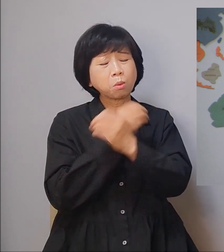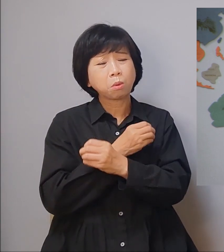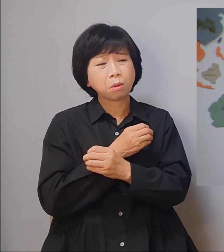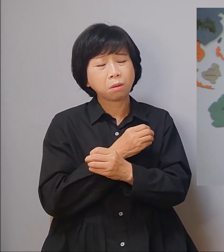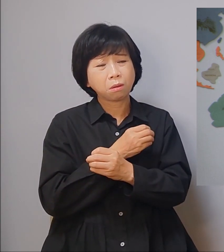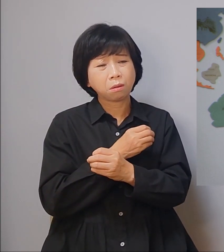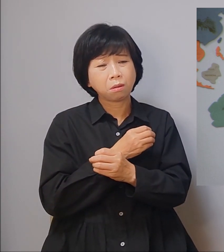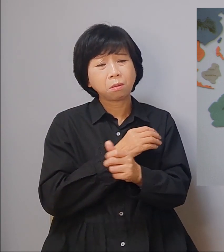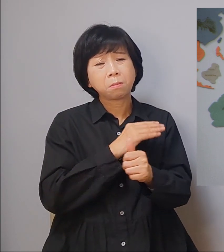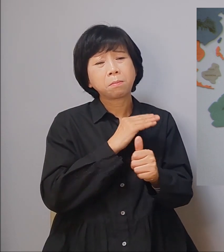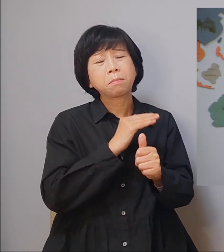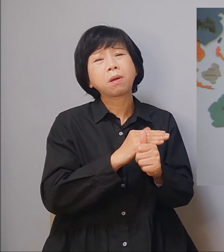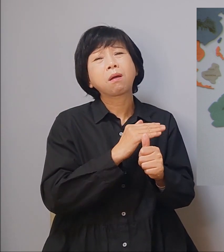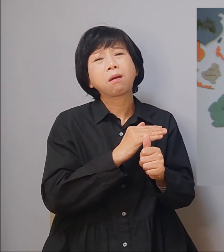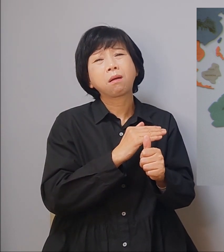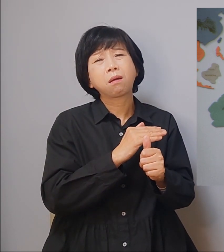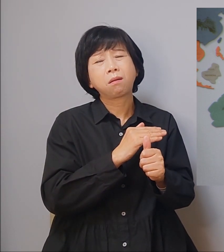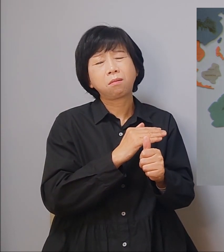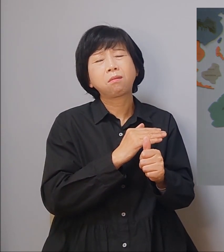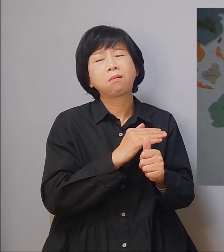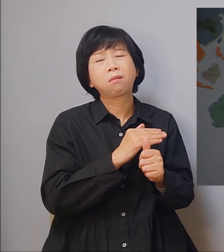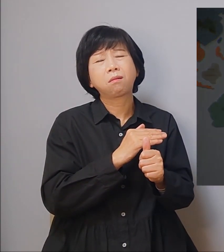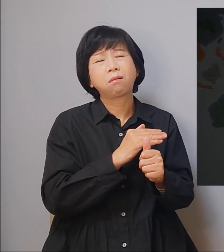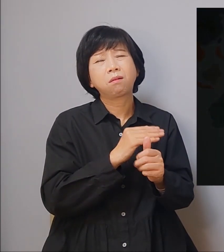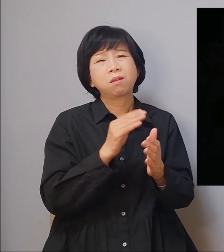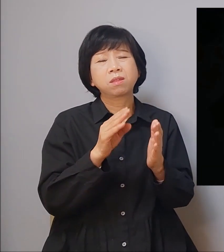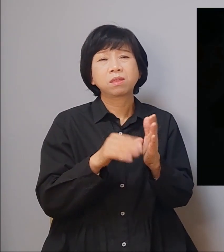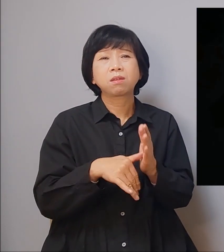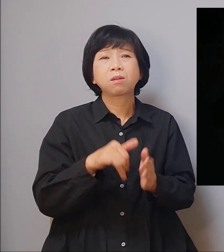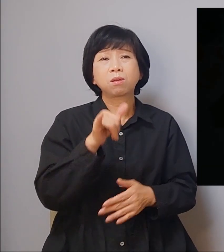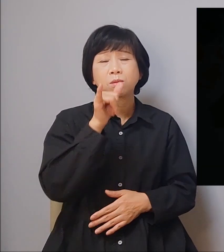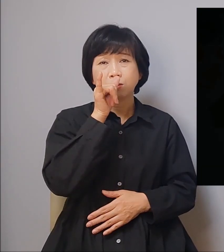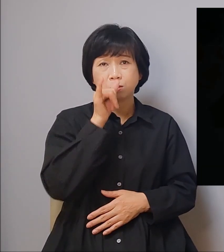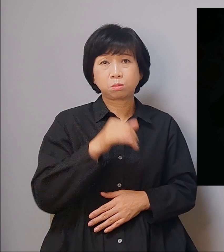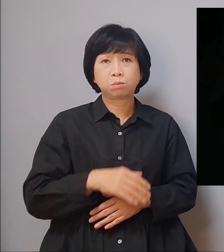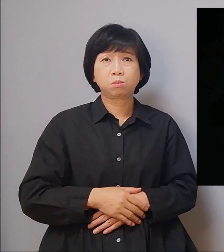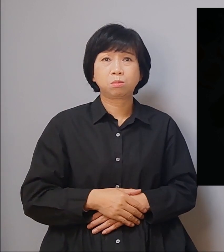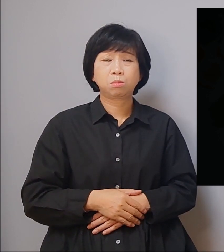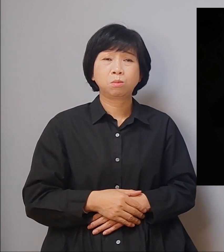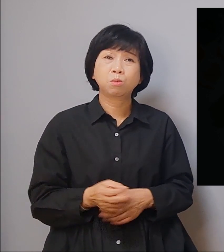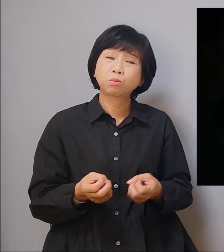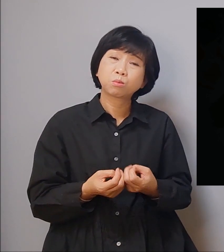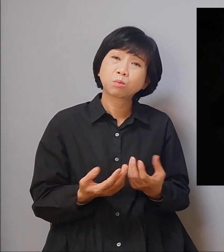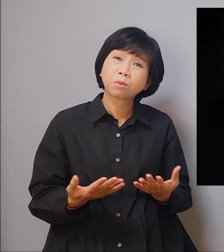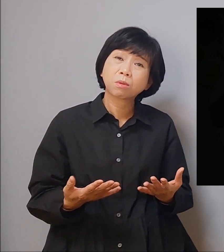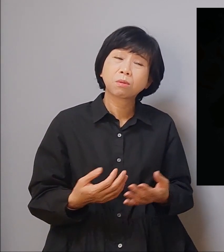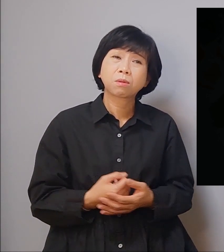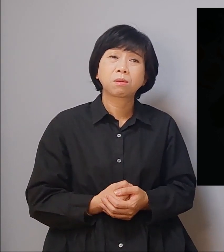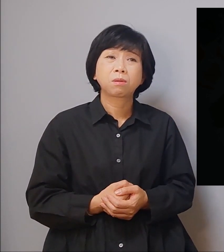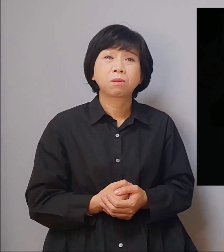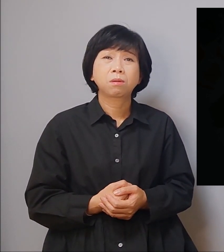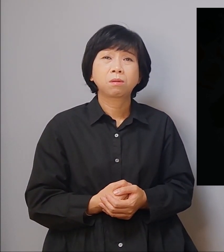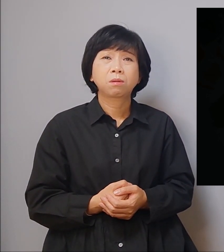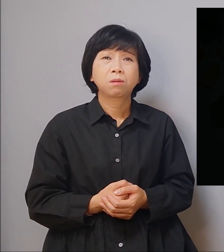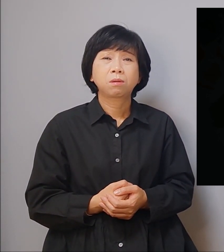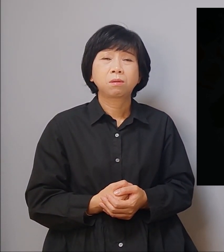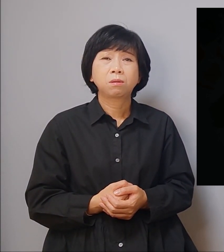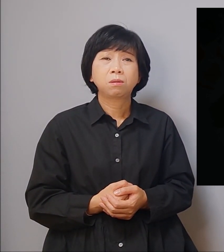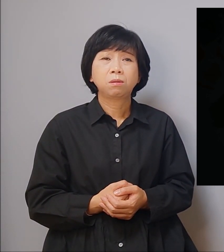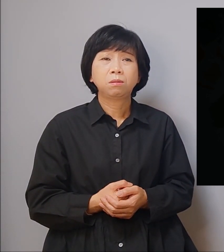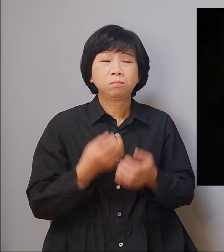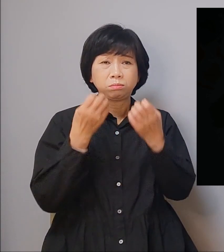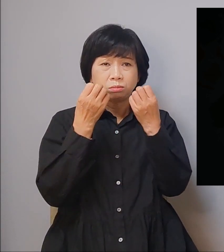사표를 내던져야 될 때가 있고, 새로운 직장을 구하는 게 정말 만만치